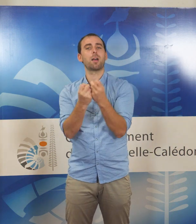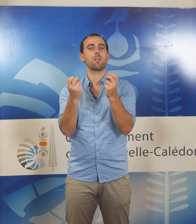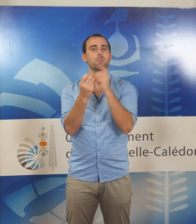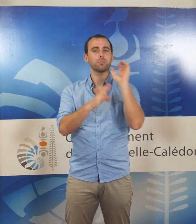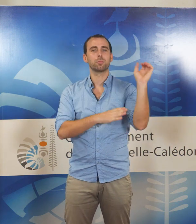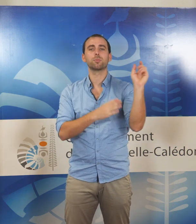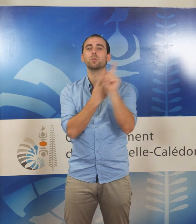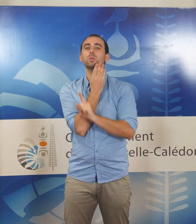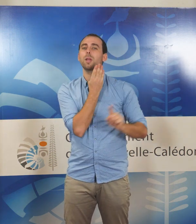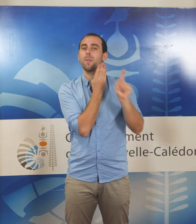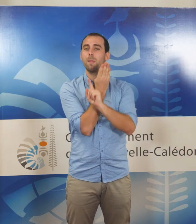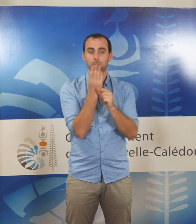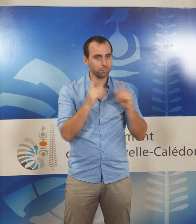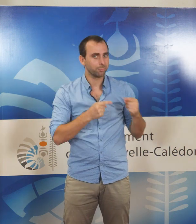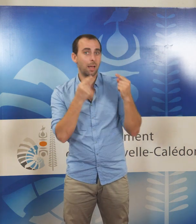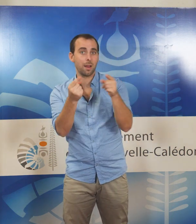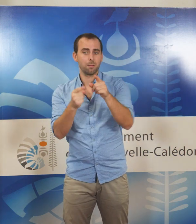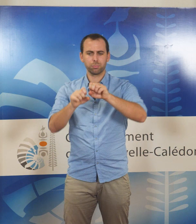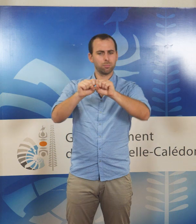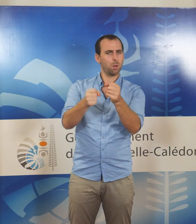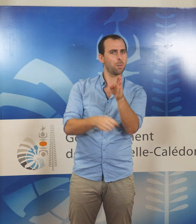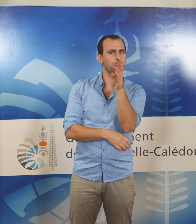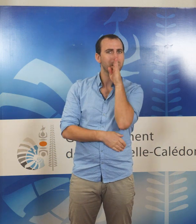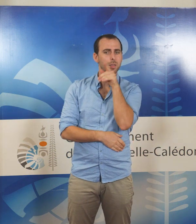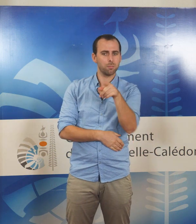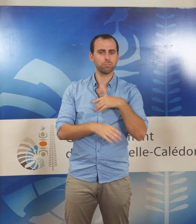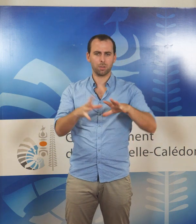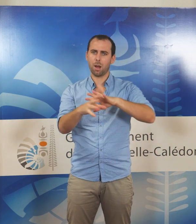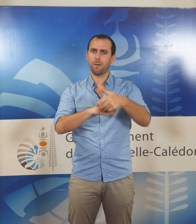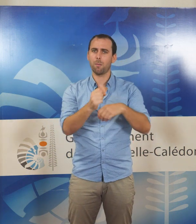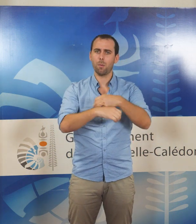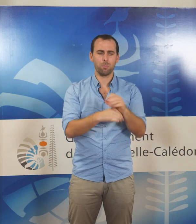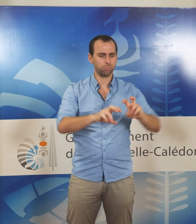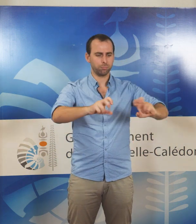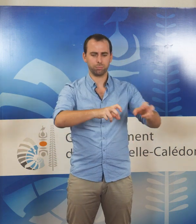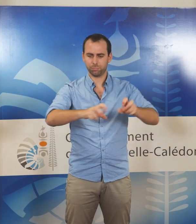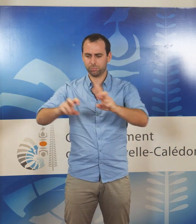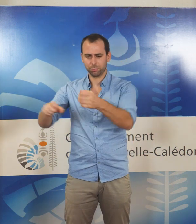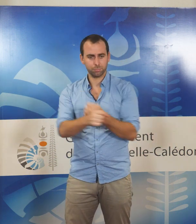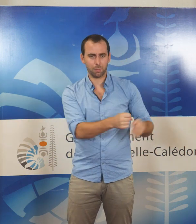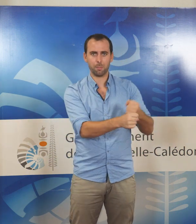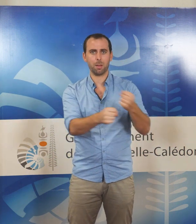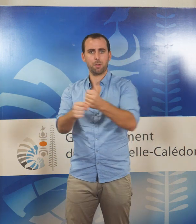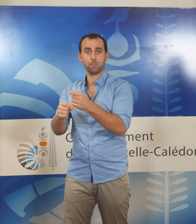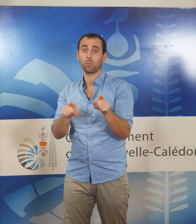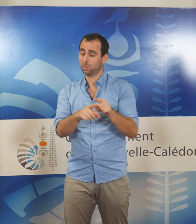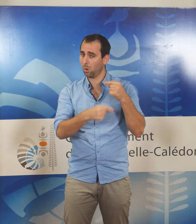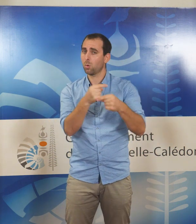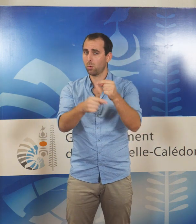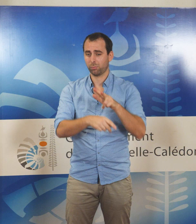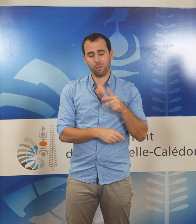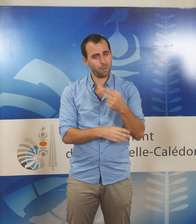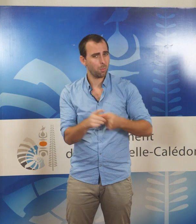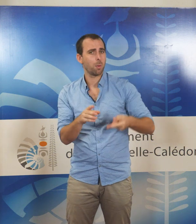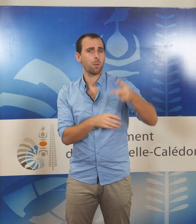pause de midi. Et donc, nous avons installé des lavabos supplémentaires et ils sont en cours également d'installation pour que nous en